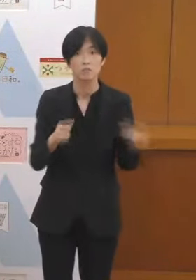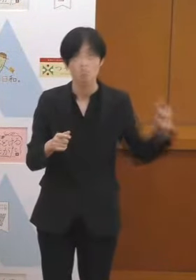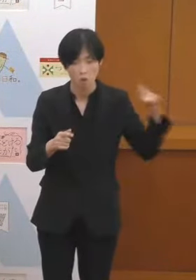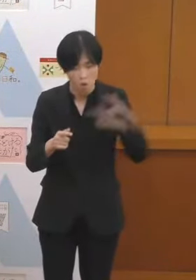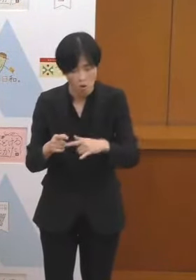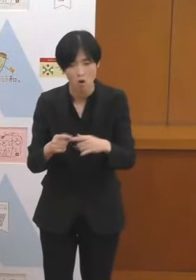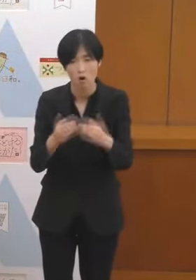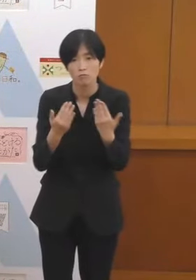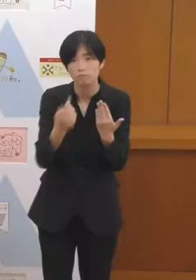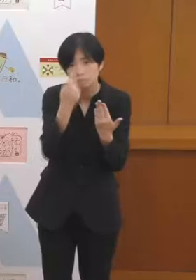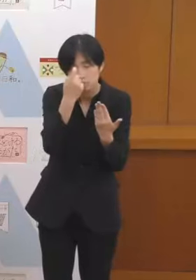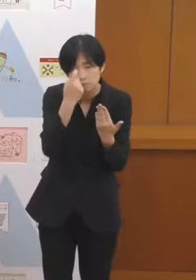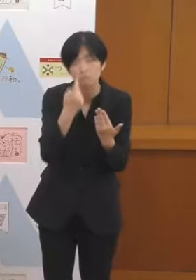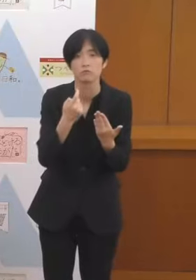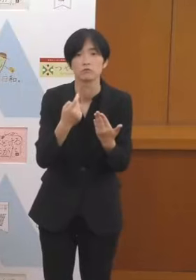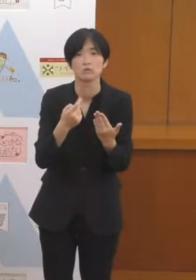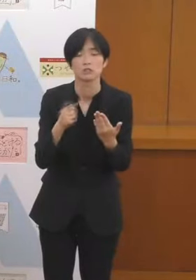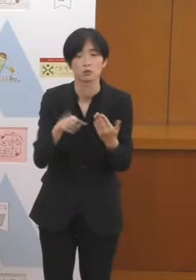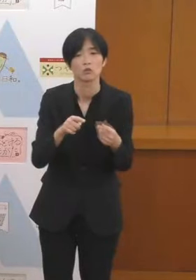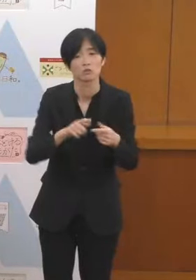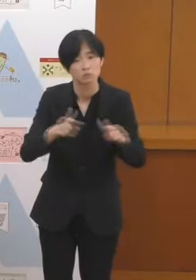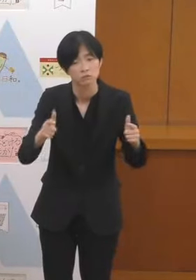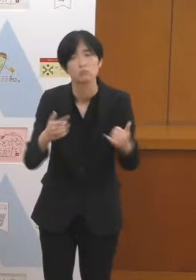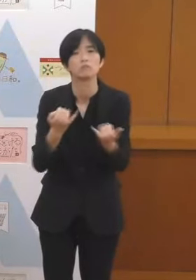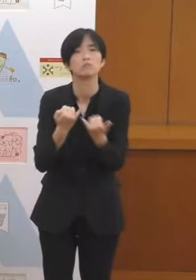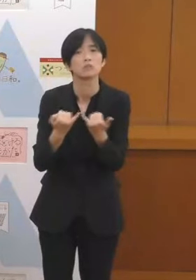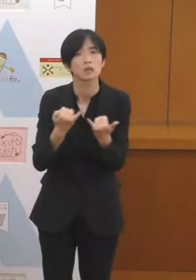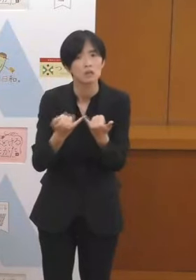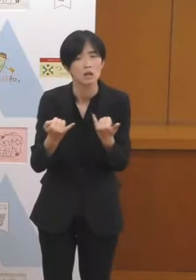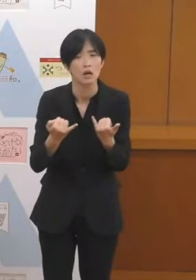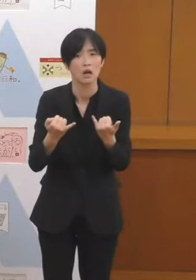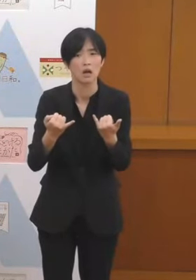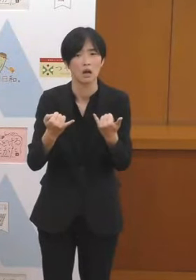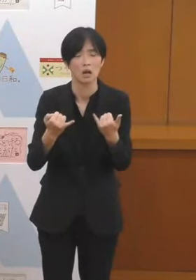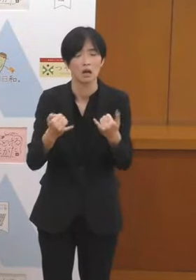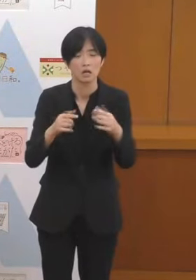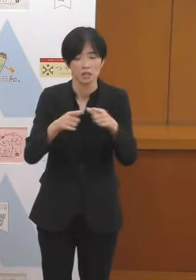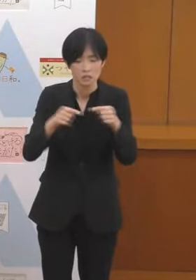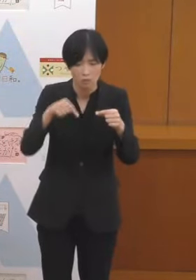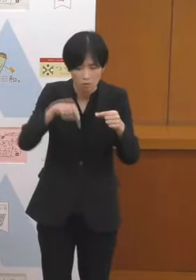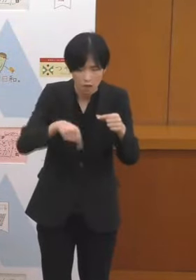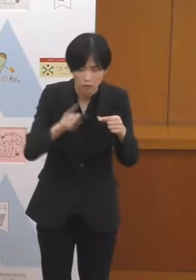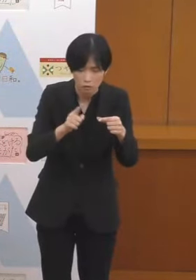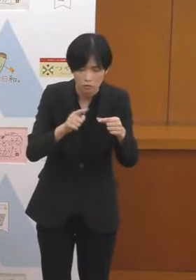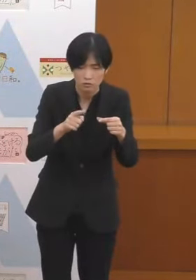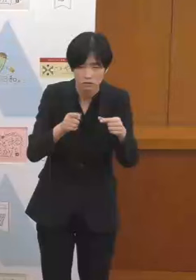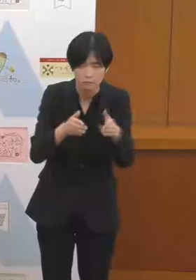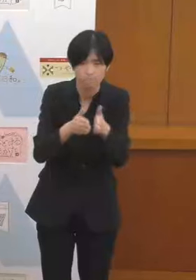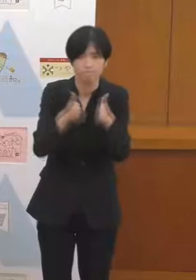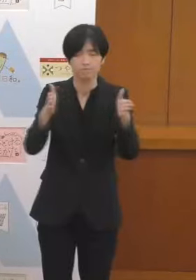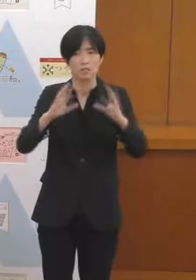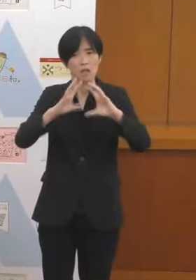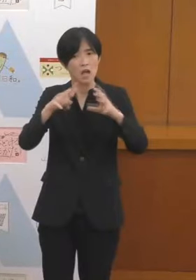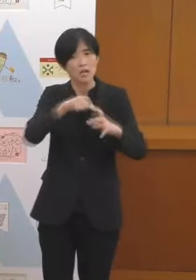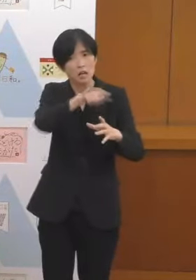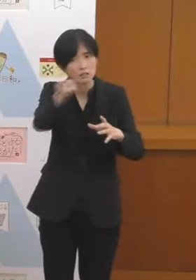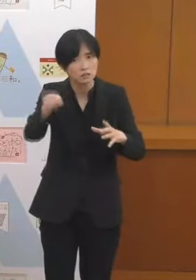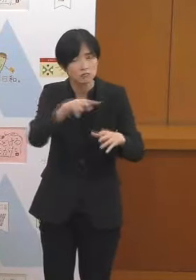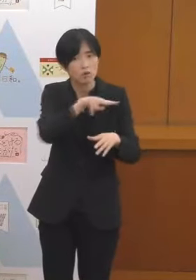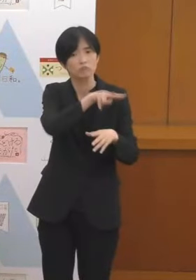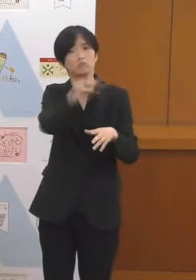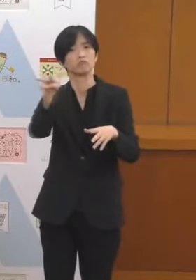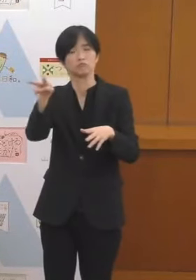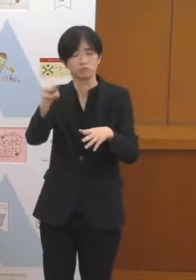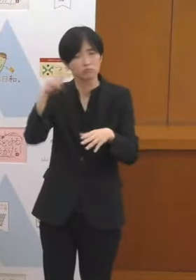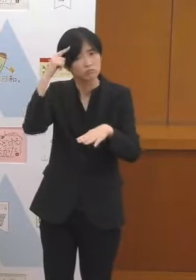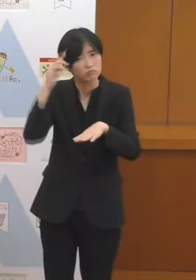増やすとか色々なことがやはりえ大きな視点でしっかり取り組むことが私は大事なんじゃないかなと